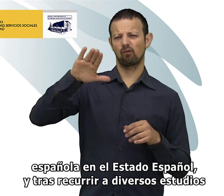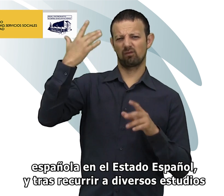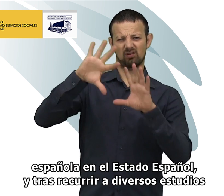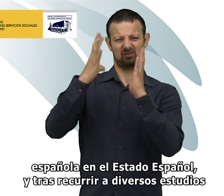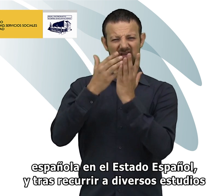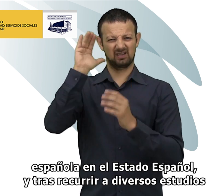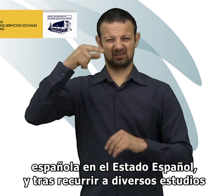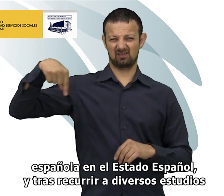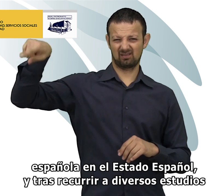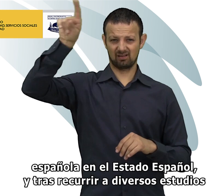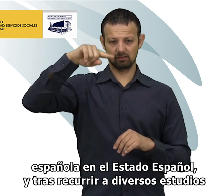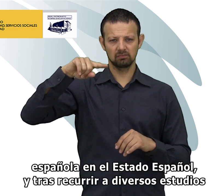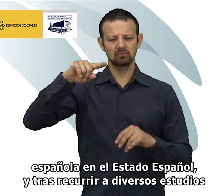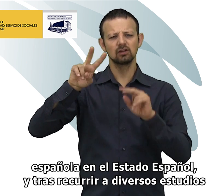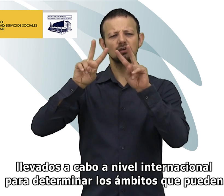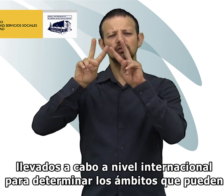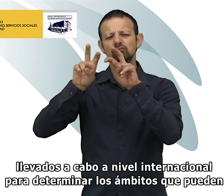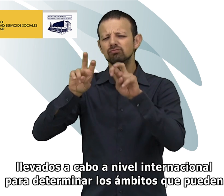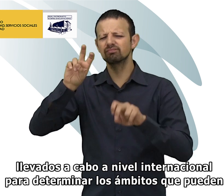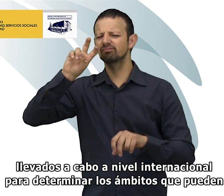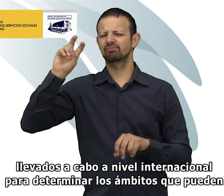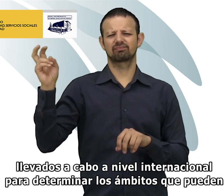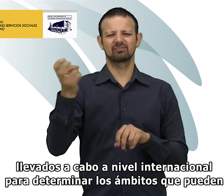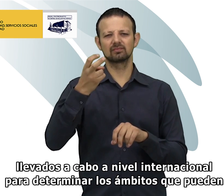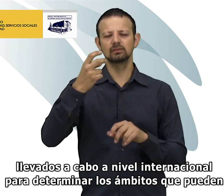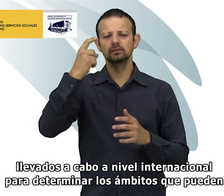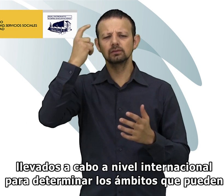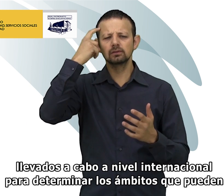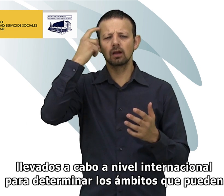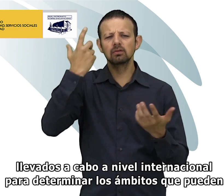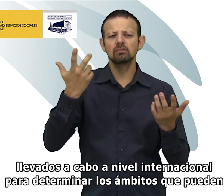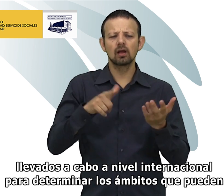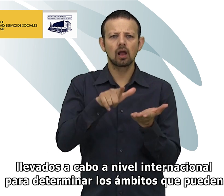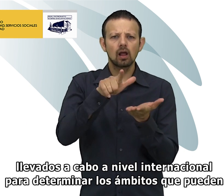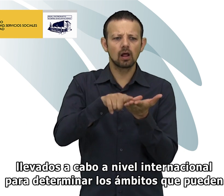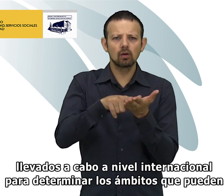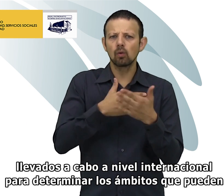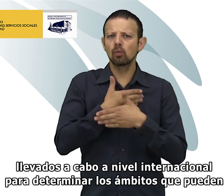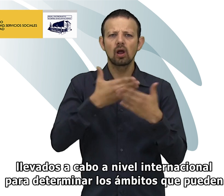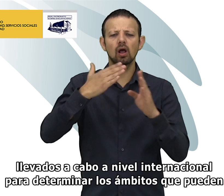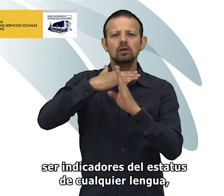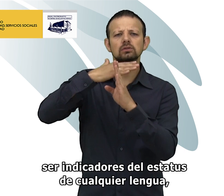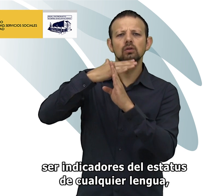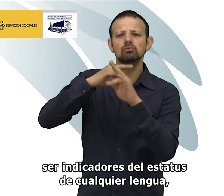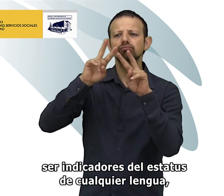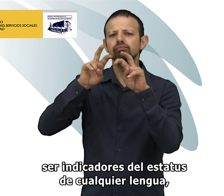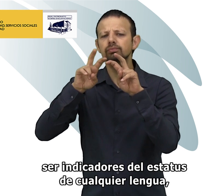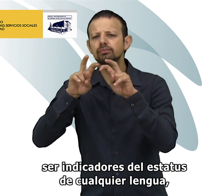nivel internacional para determinar los ámbitos que pueden ser indicadores del estatus de cualquier lengua, se estima